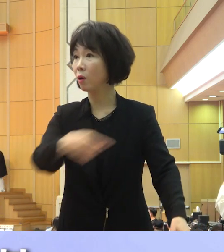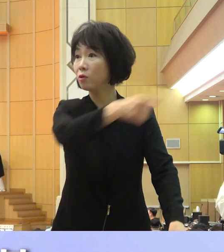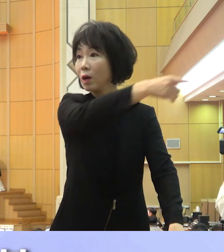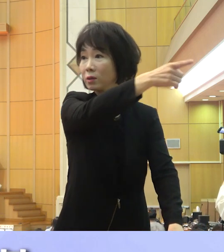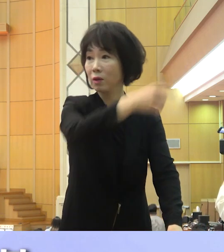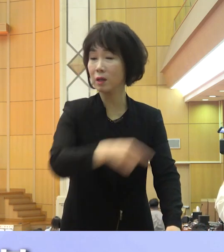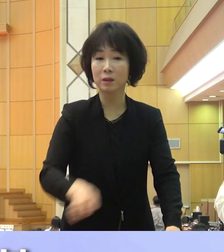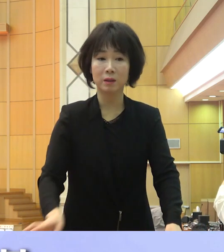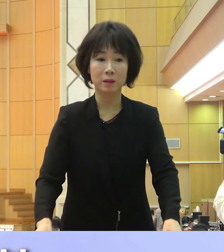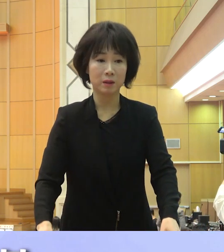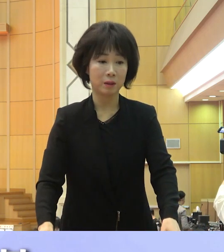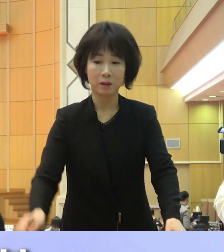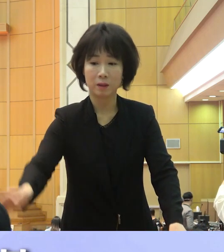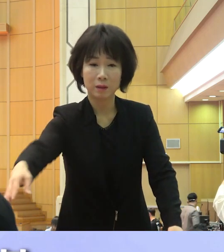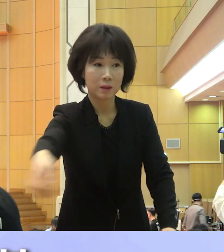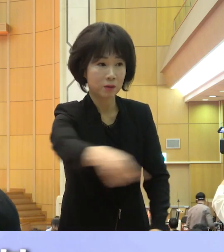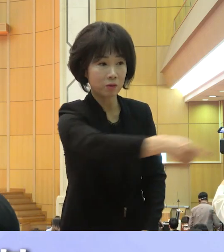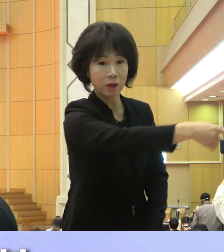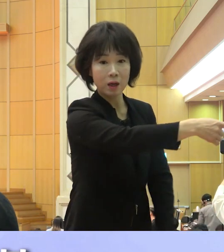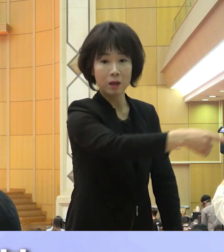주님께